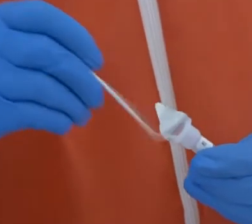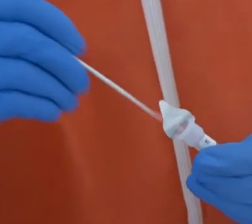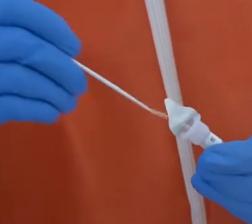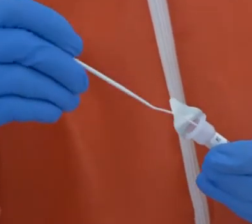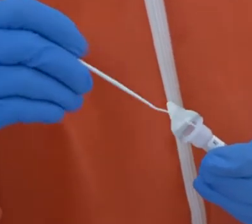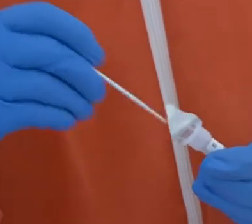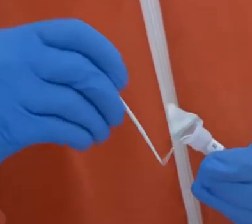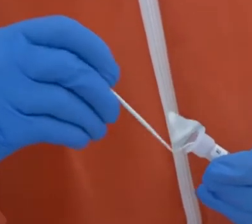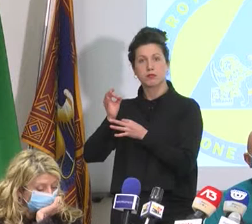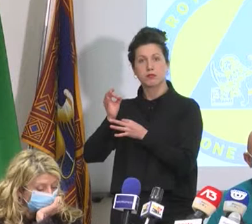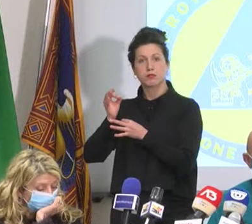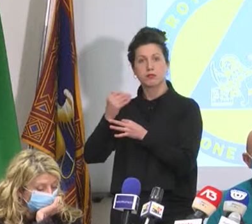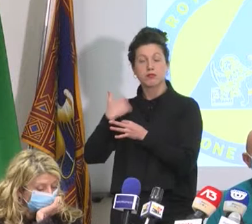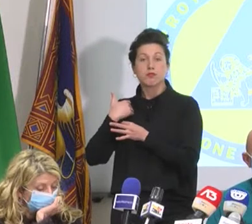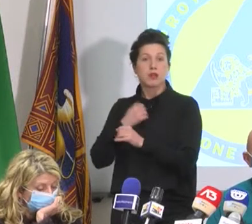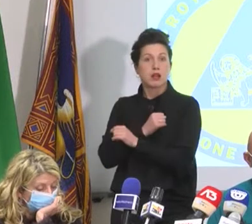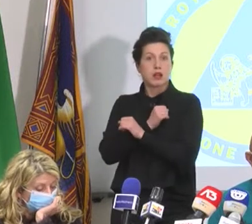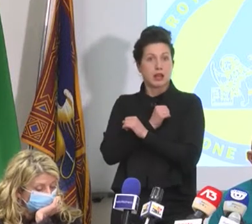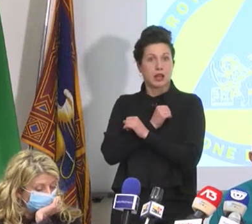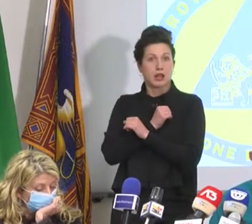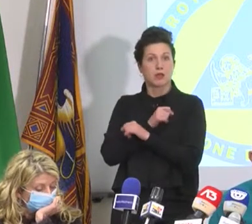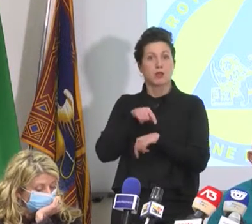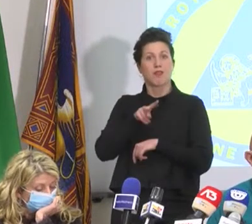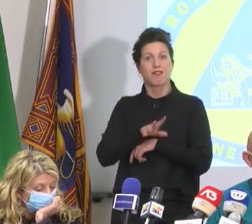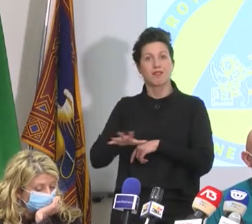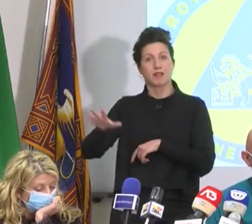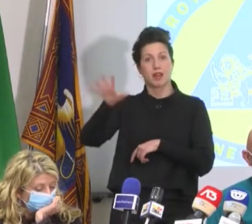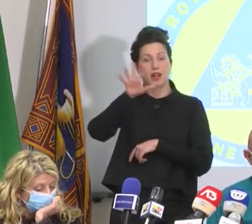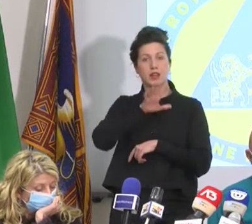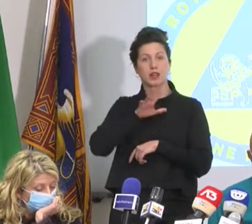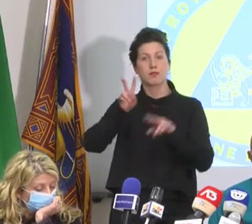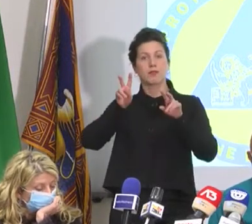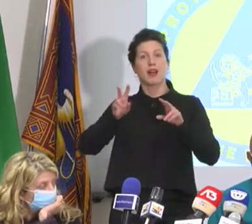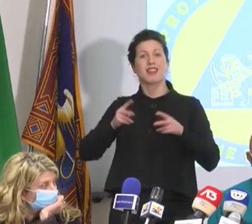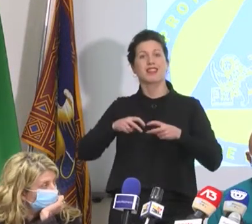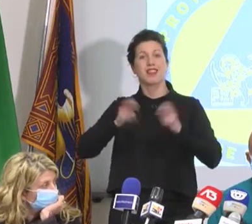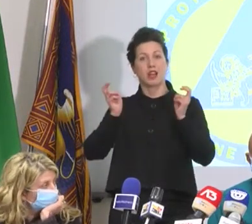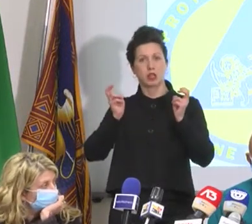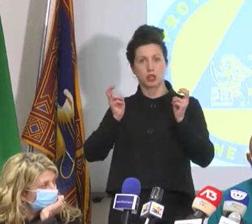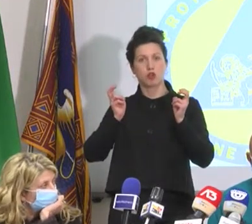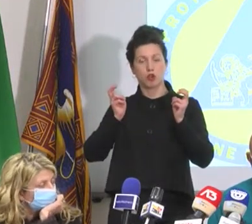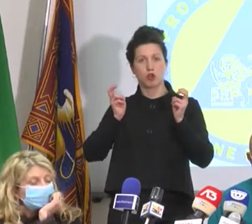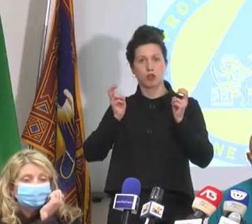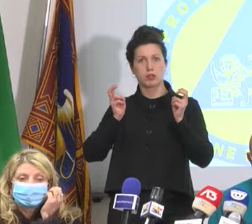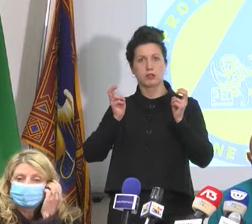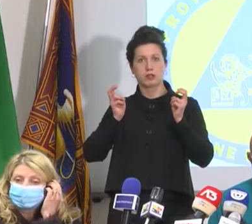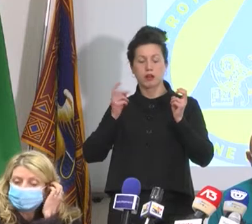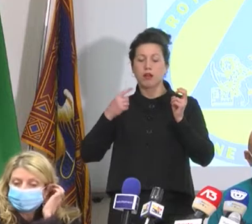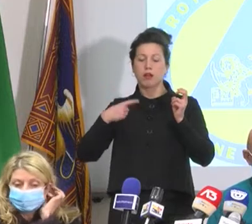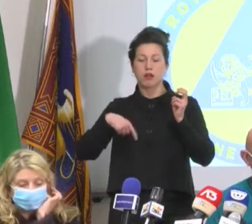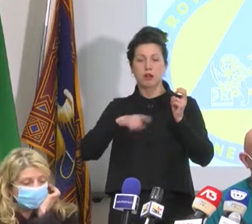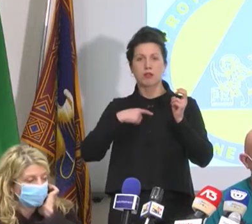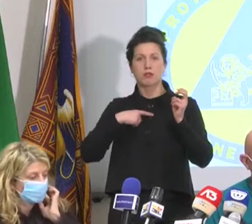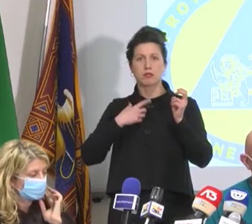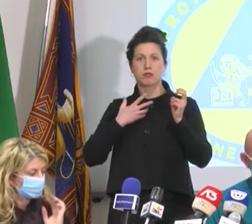positività quello che noi abbiamo approcciato in veneto come diagnostica sia assolutamente in linea con questo documento